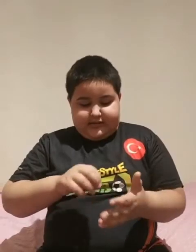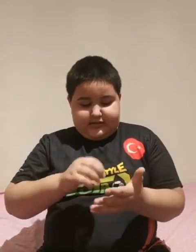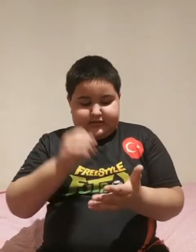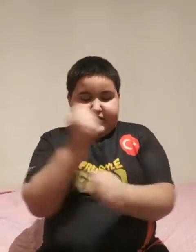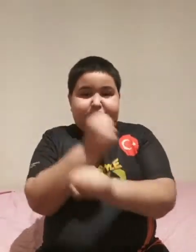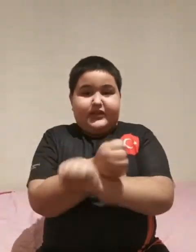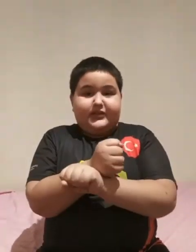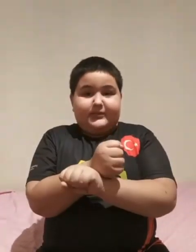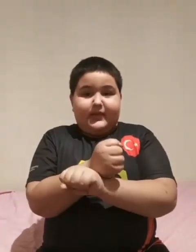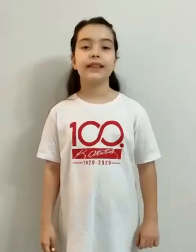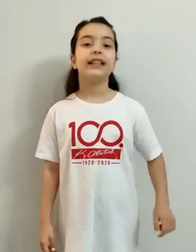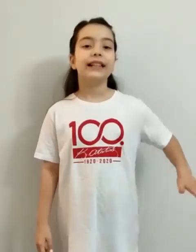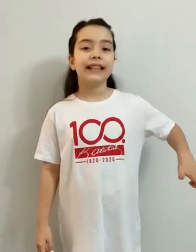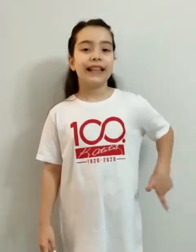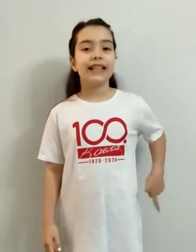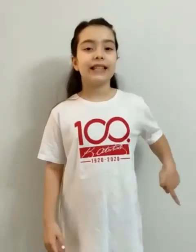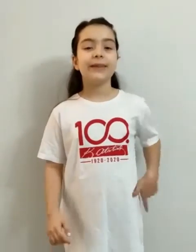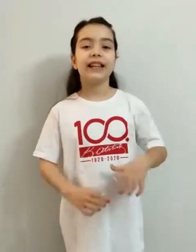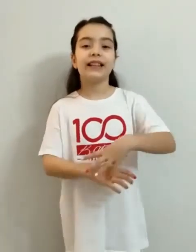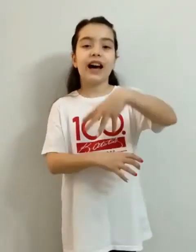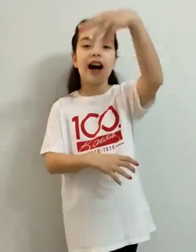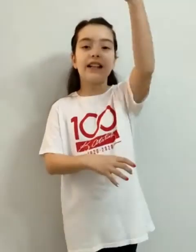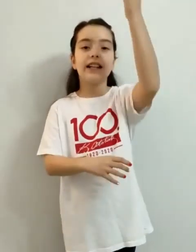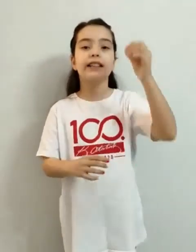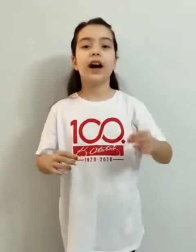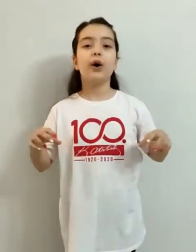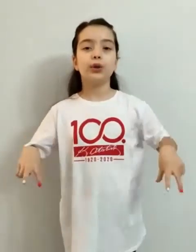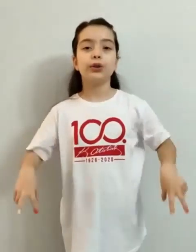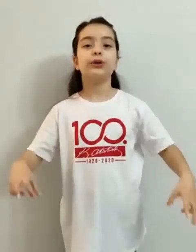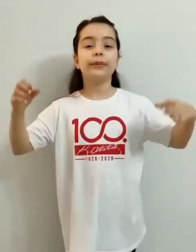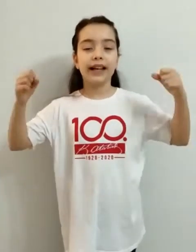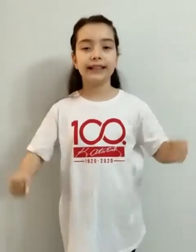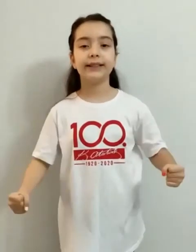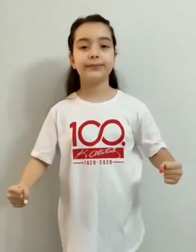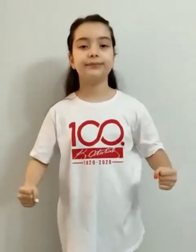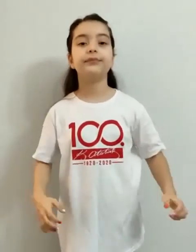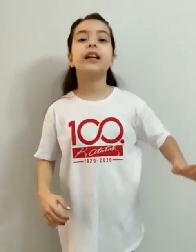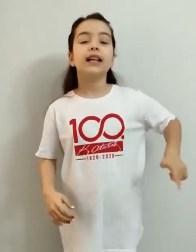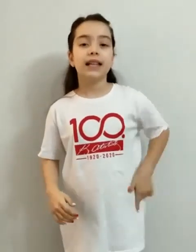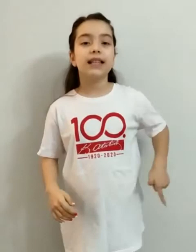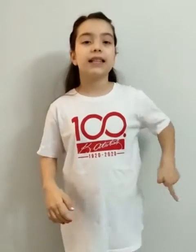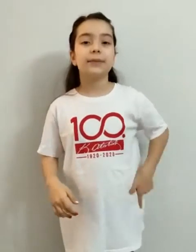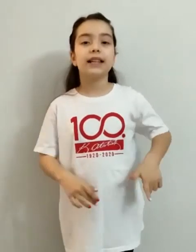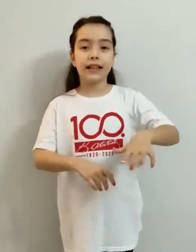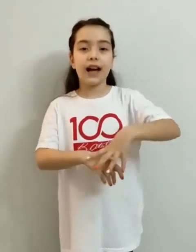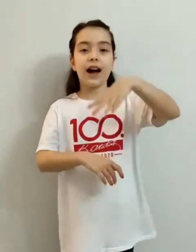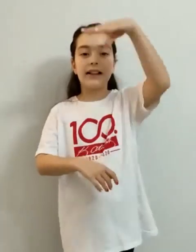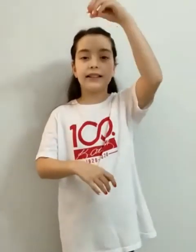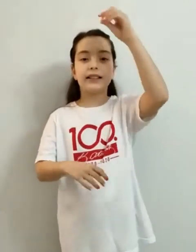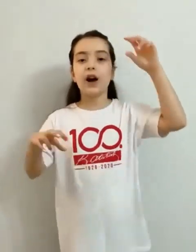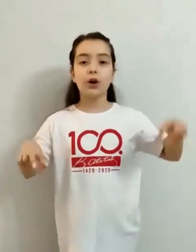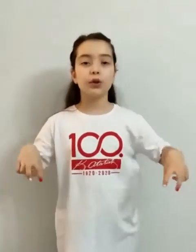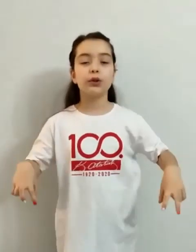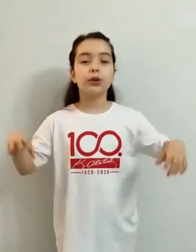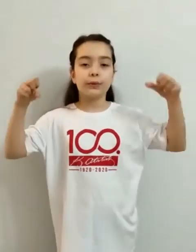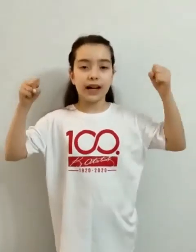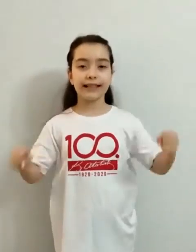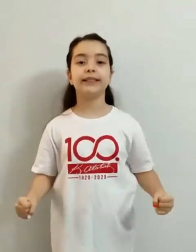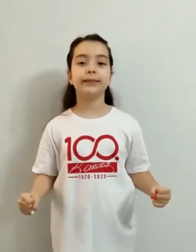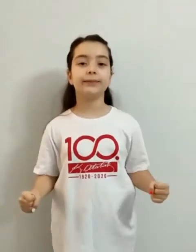taşa. İzmir'in dağlarında oturdum kaldım. İzmir'in dağlarında oturdum